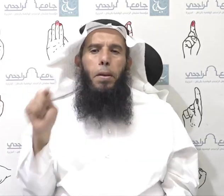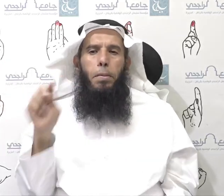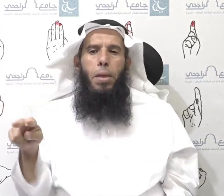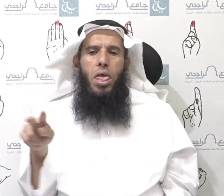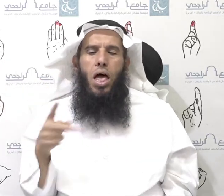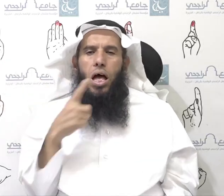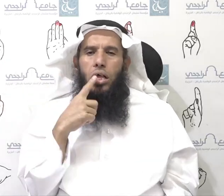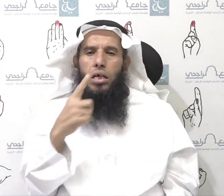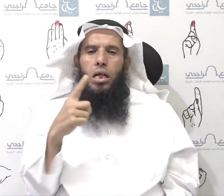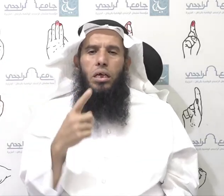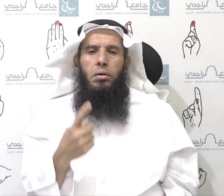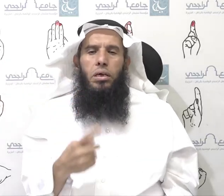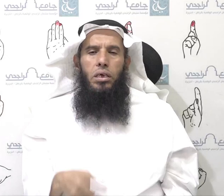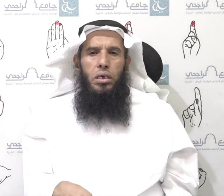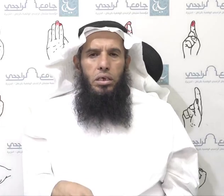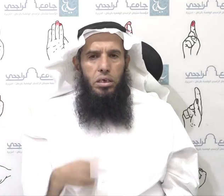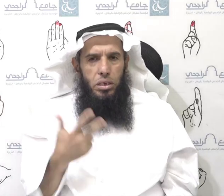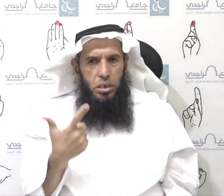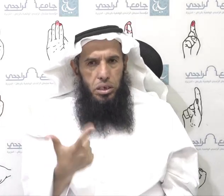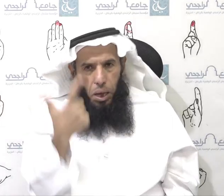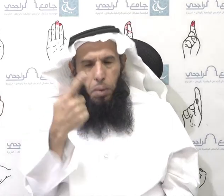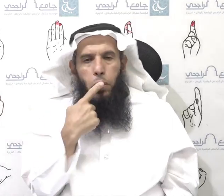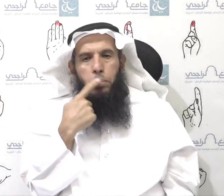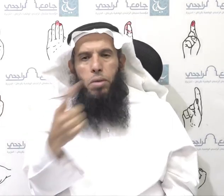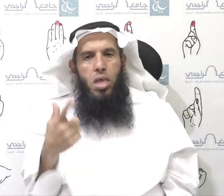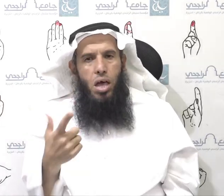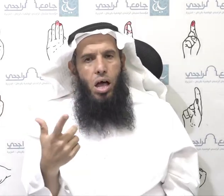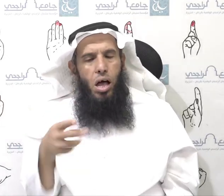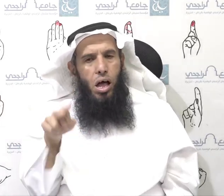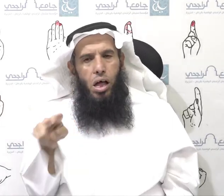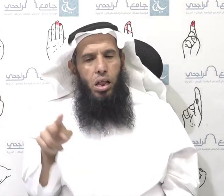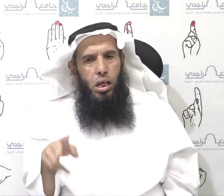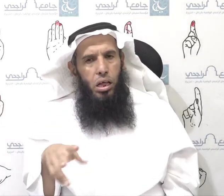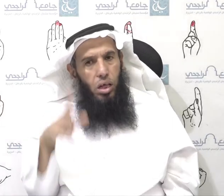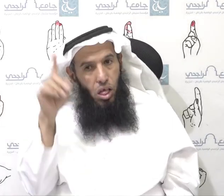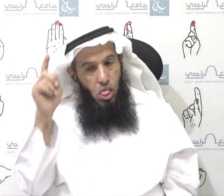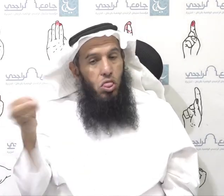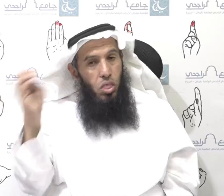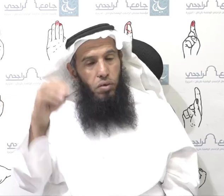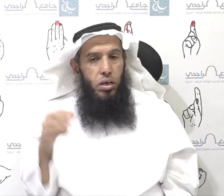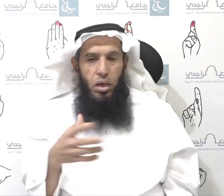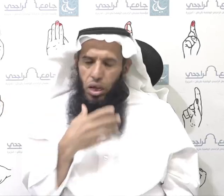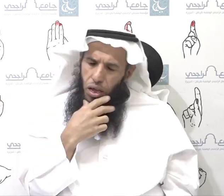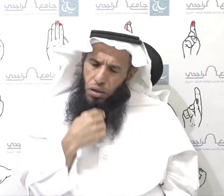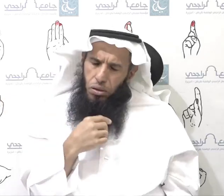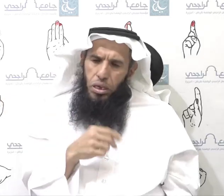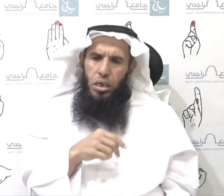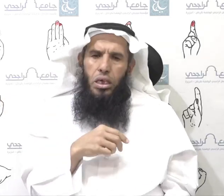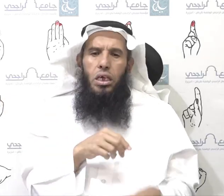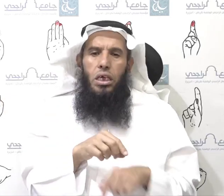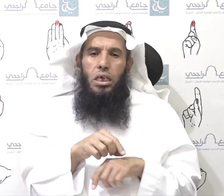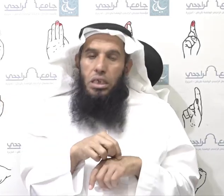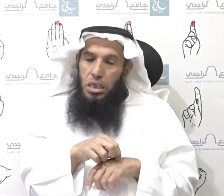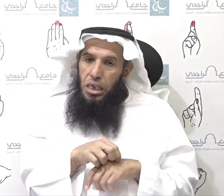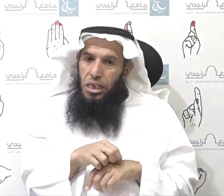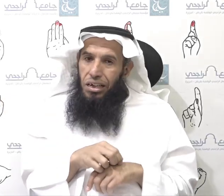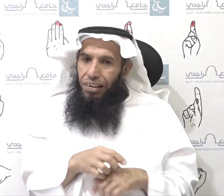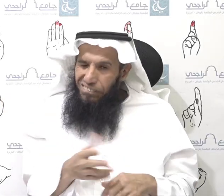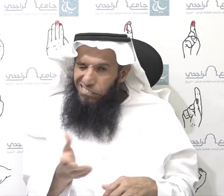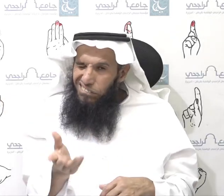لمن يشاء. ومن العيب أن يكون الإنسان يستغل كبر سنه وماله الذي